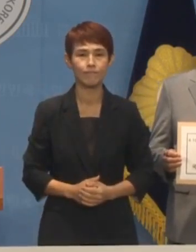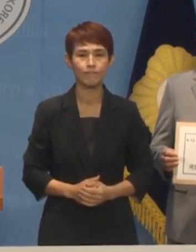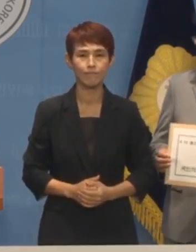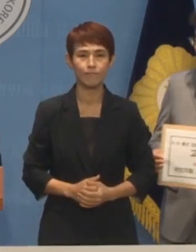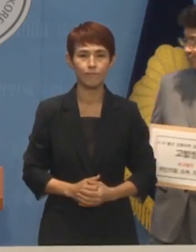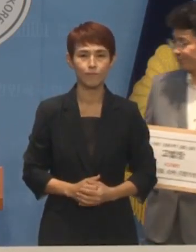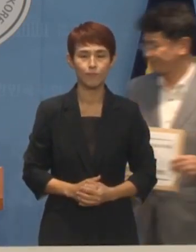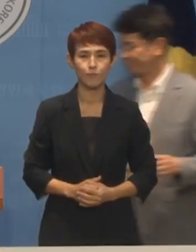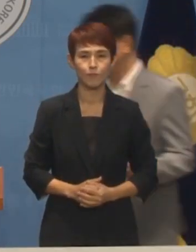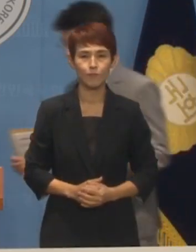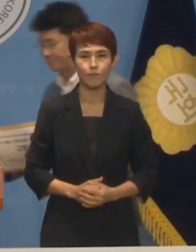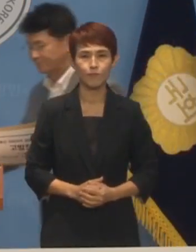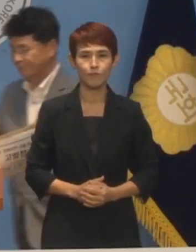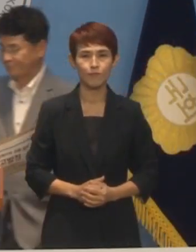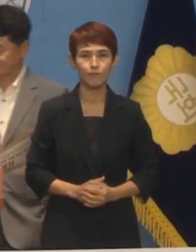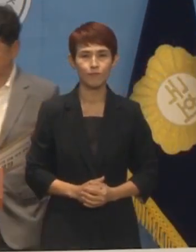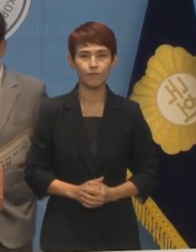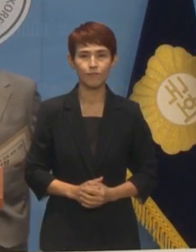부탁드리겠습니다.